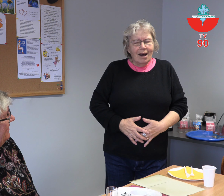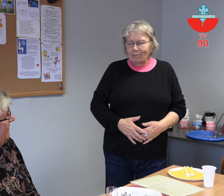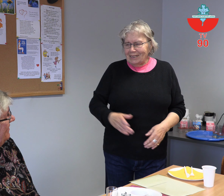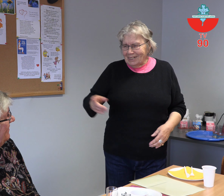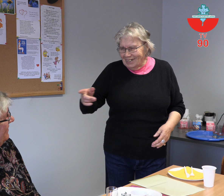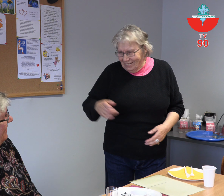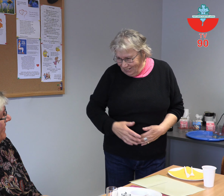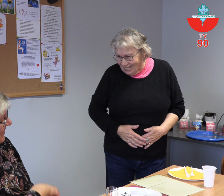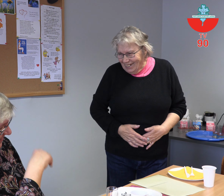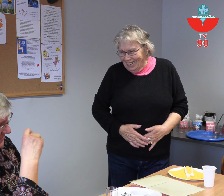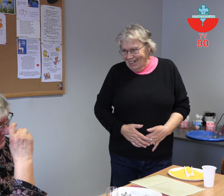naerame.